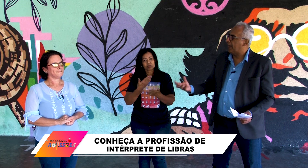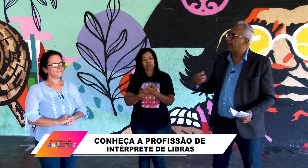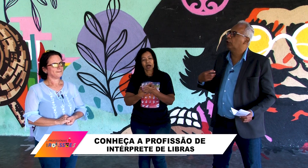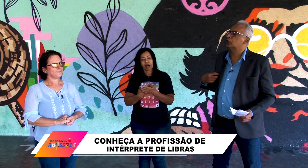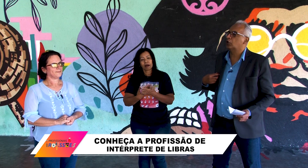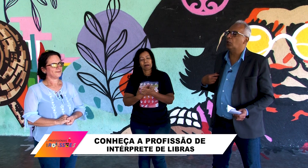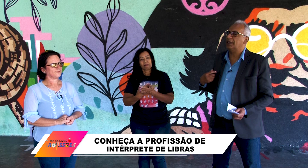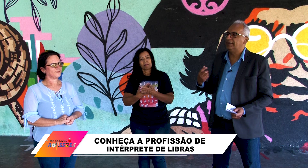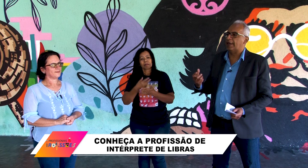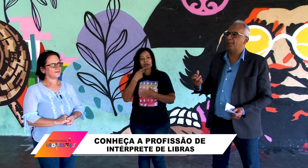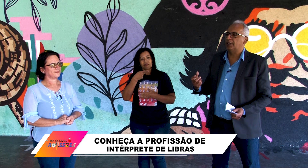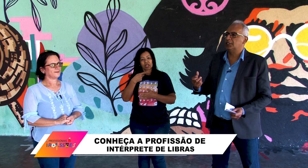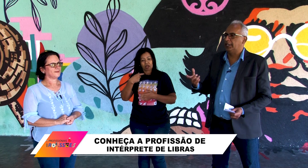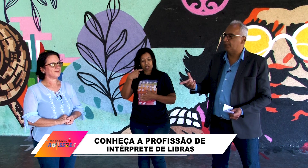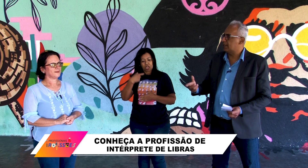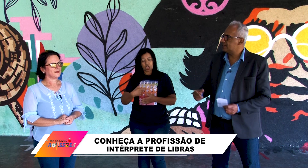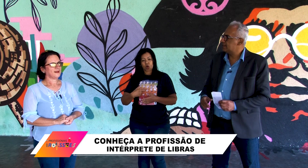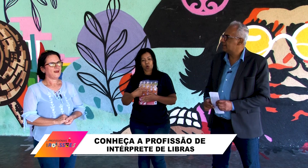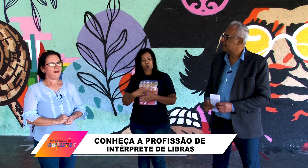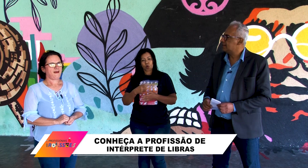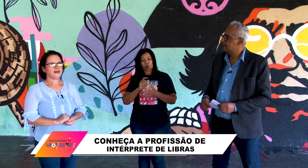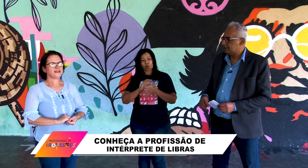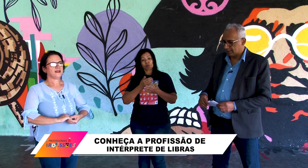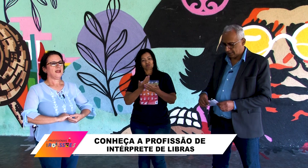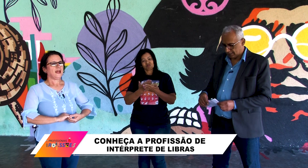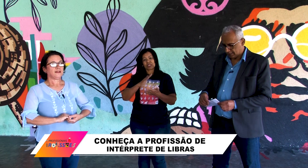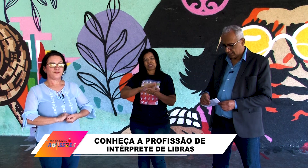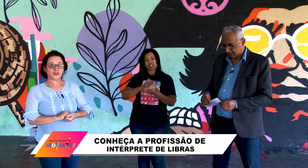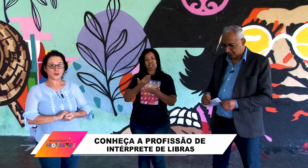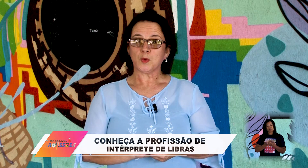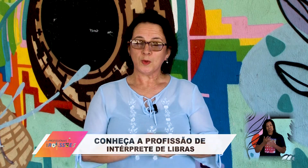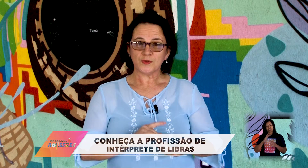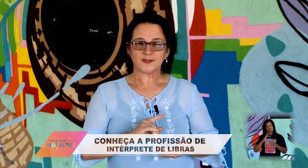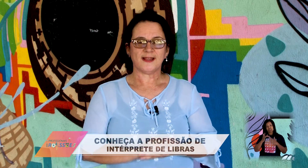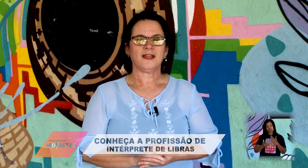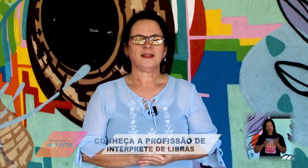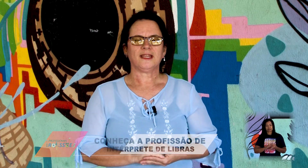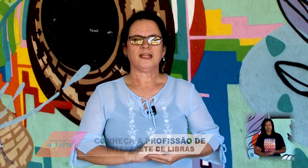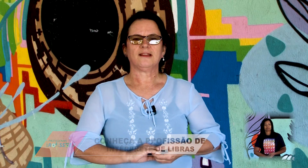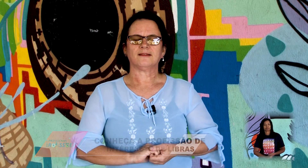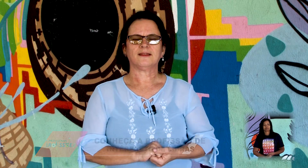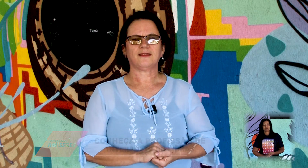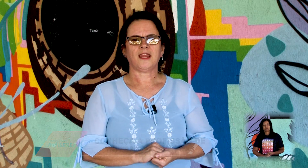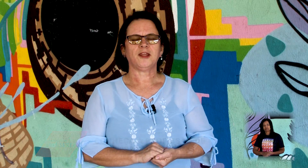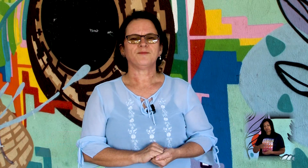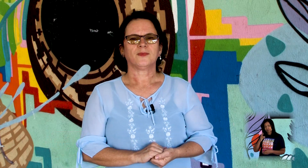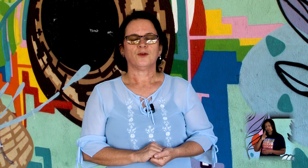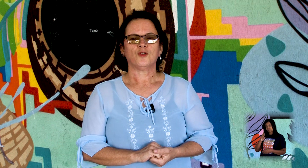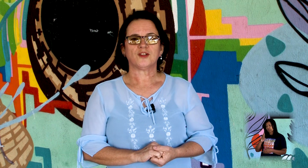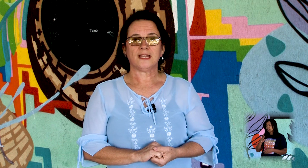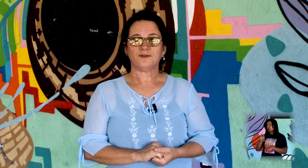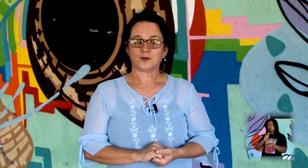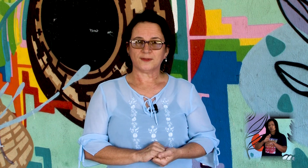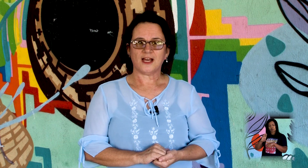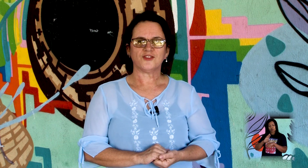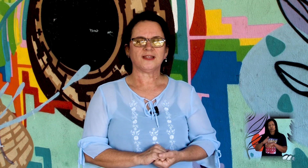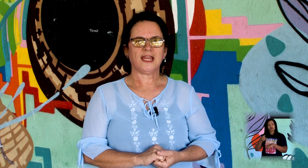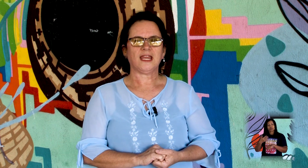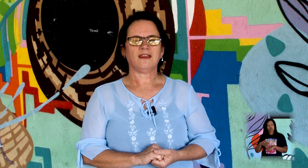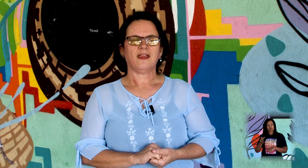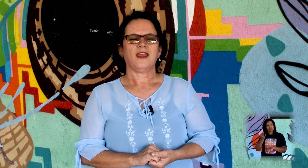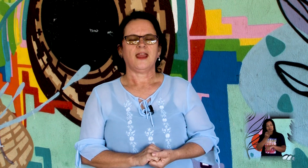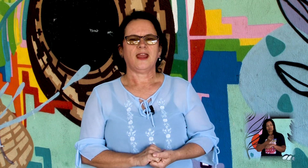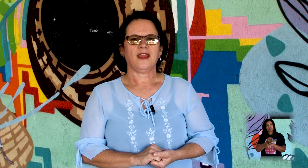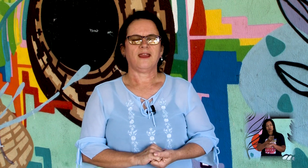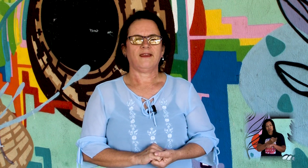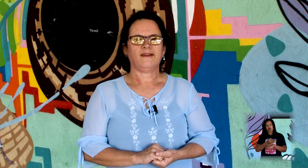para falar, eu sou intérprete de Libras? Ah, sim. Através de cursos, né, que se tem, hoje tem faculdade,